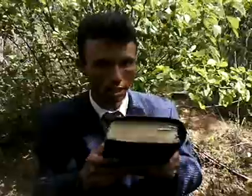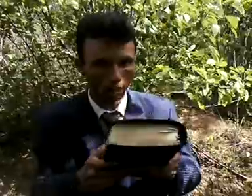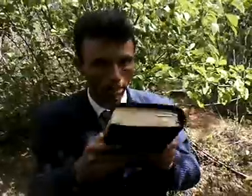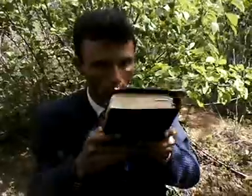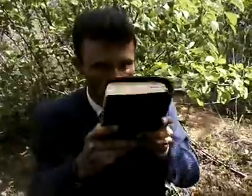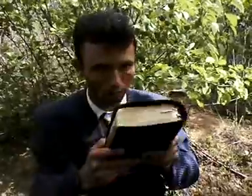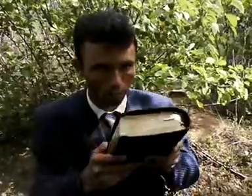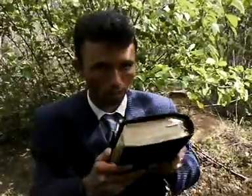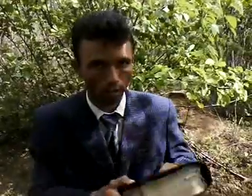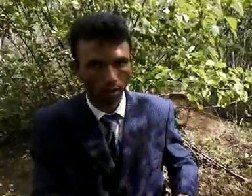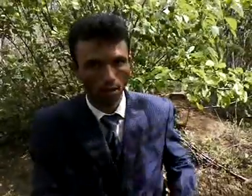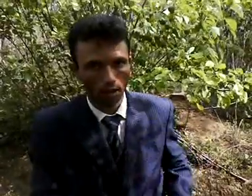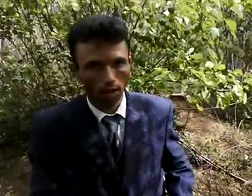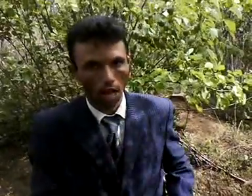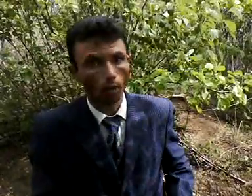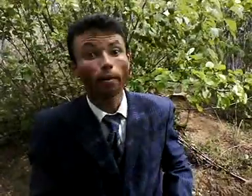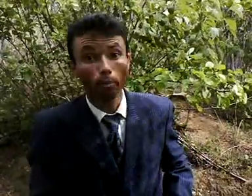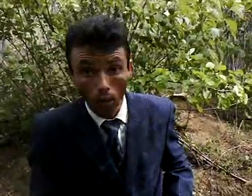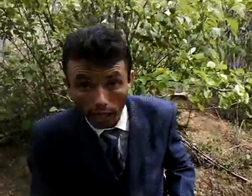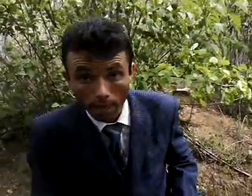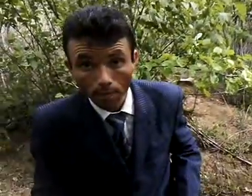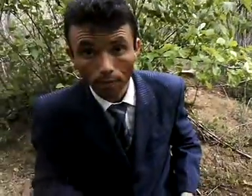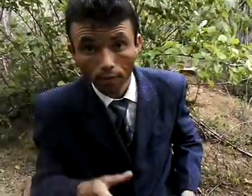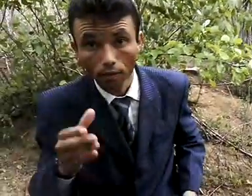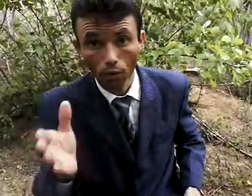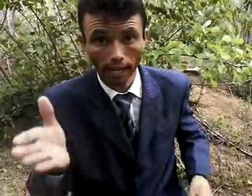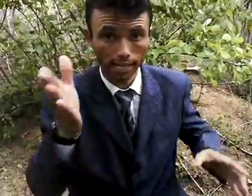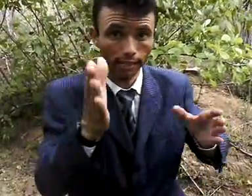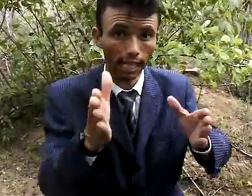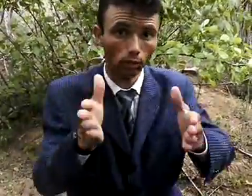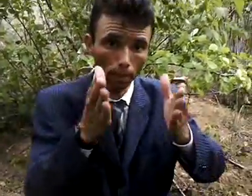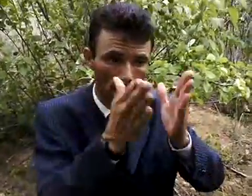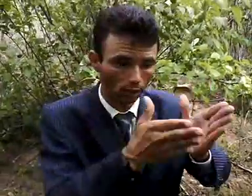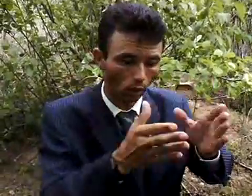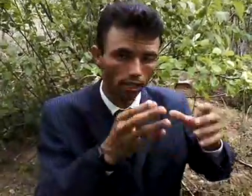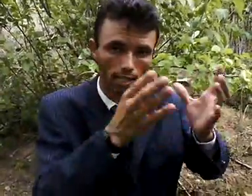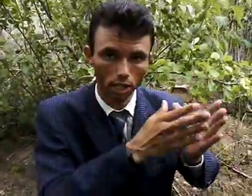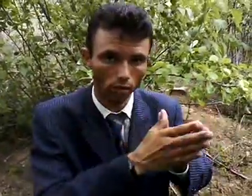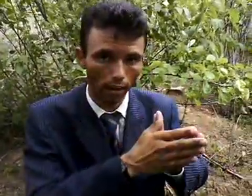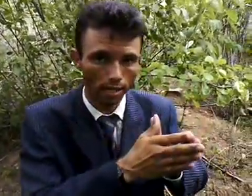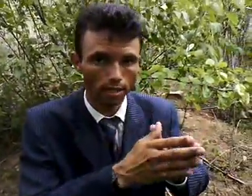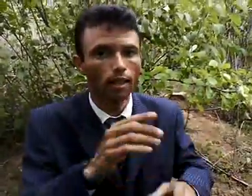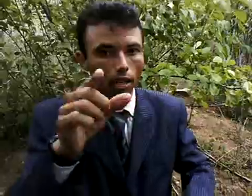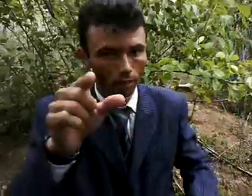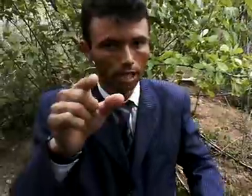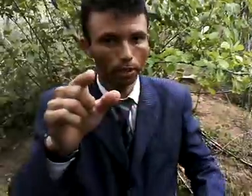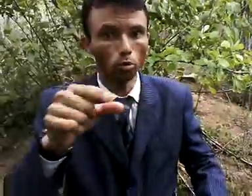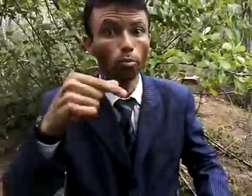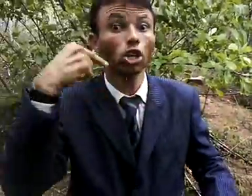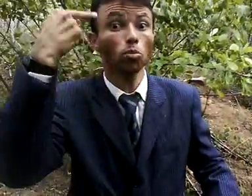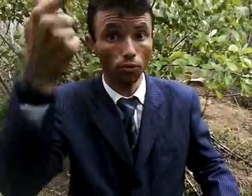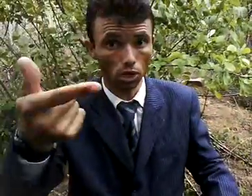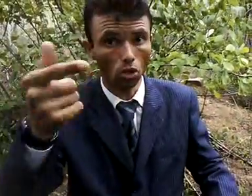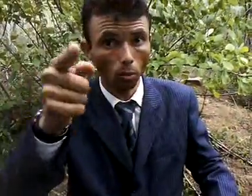escrita para o nosso aviso. Agora, por que foi acrescentado na Bíblia Católica 7 livros mais? Nós vamos saber no próximo vídeo. Não